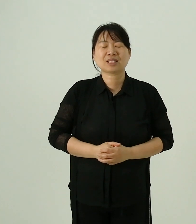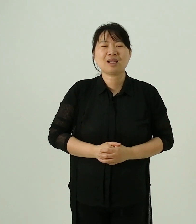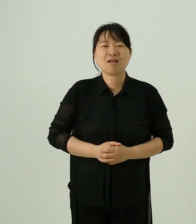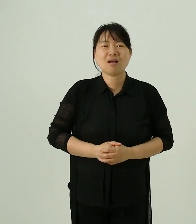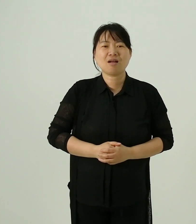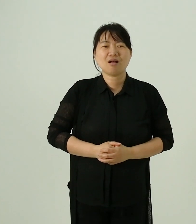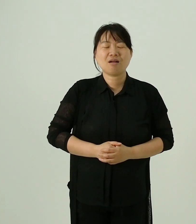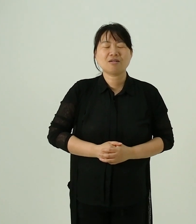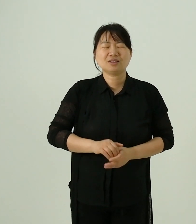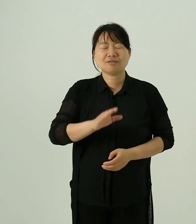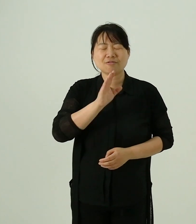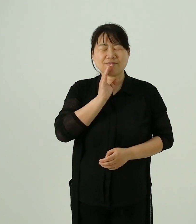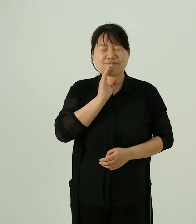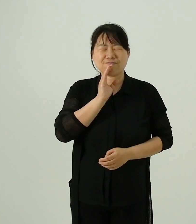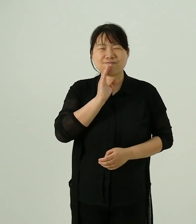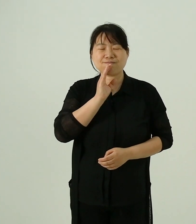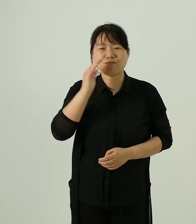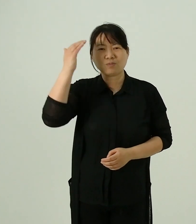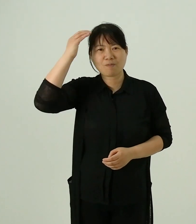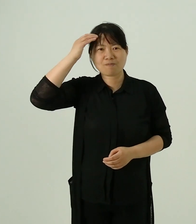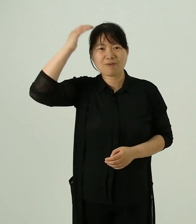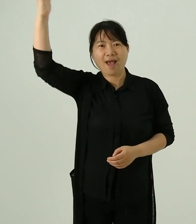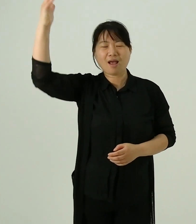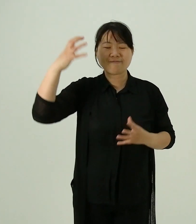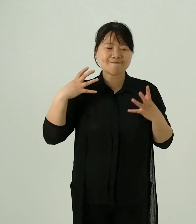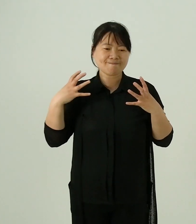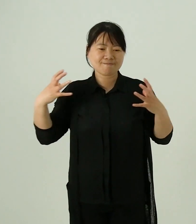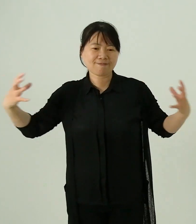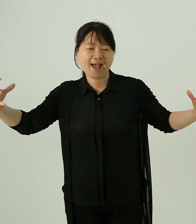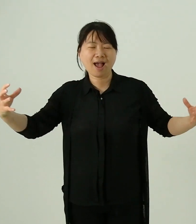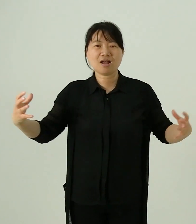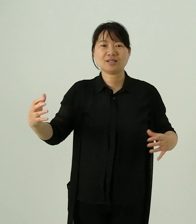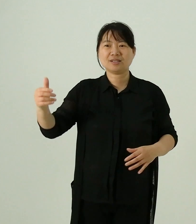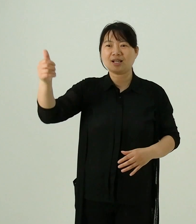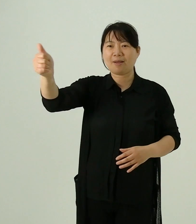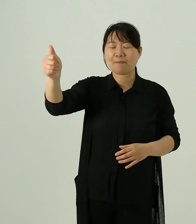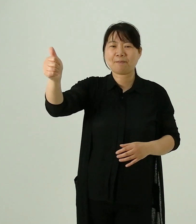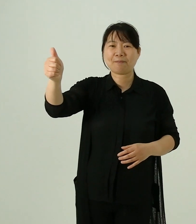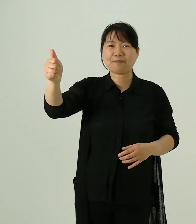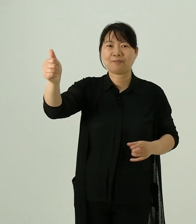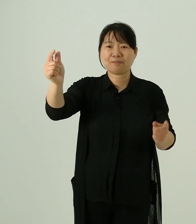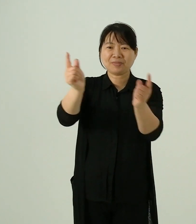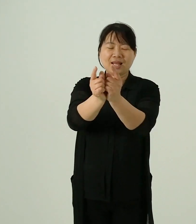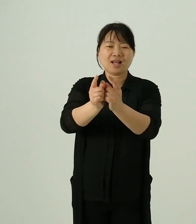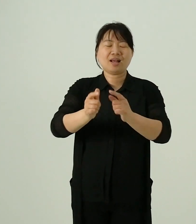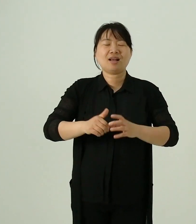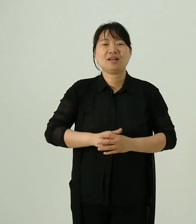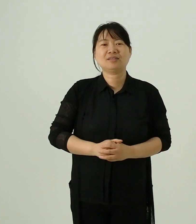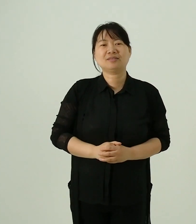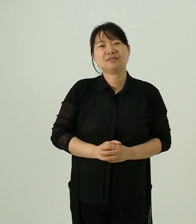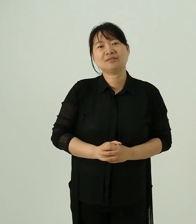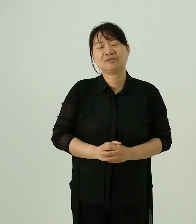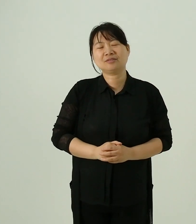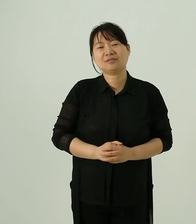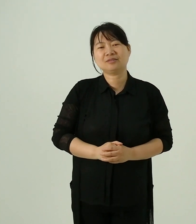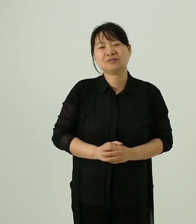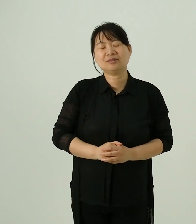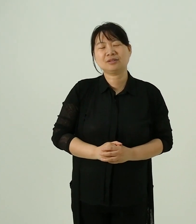거대한 규모 골리앗 앞에 거대한 덩치 세력